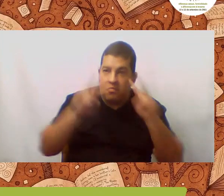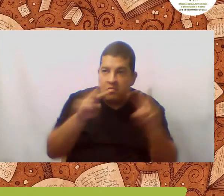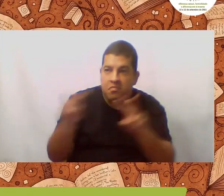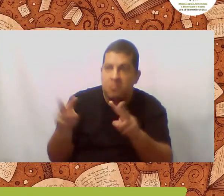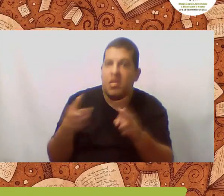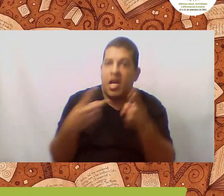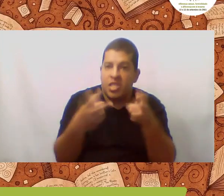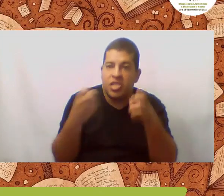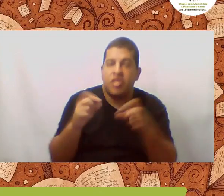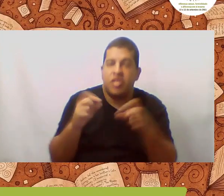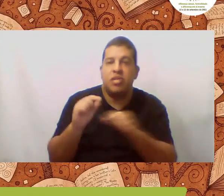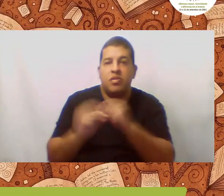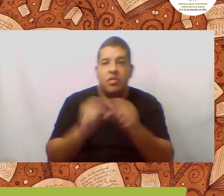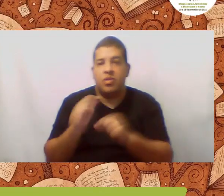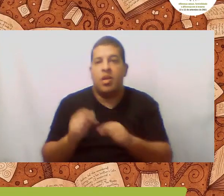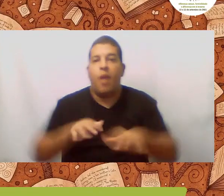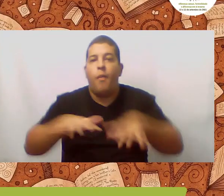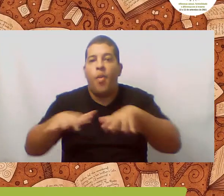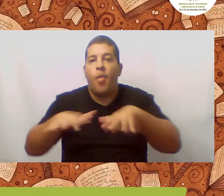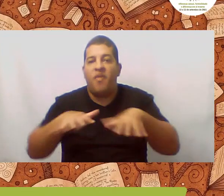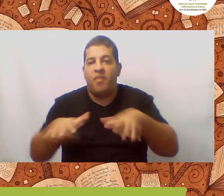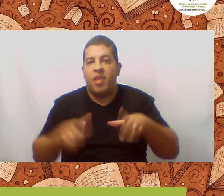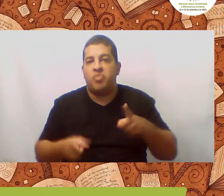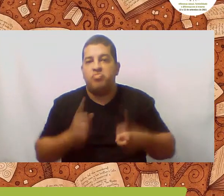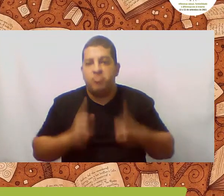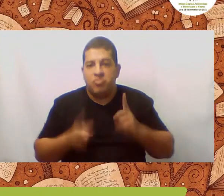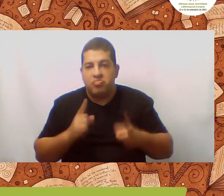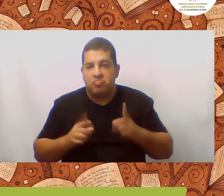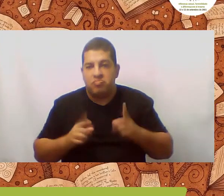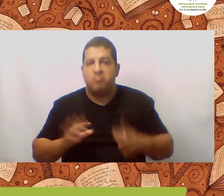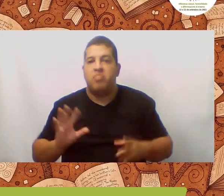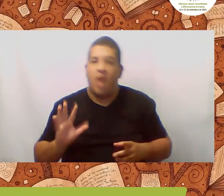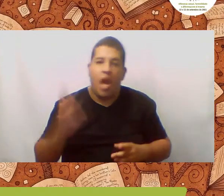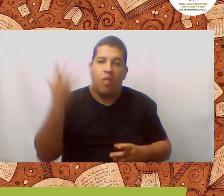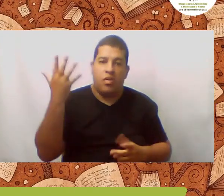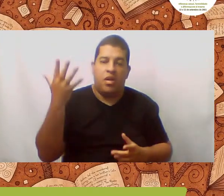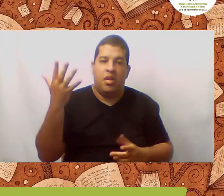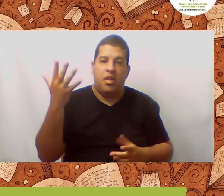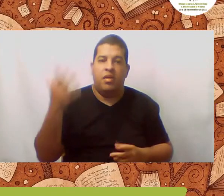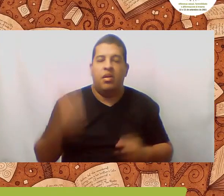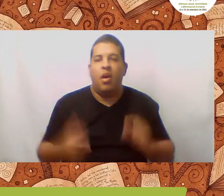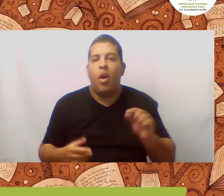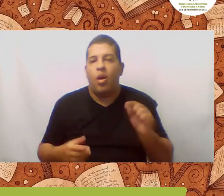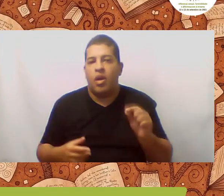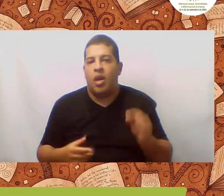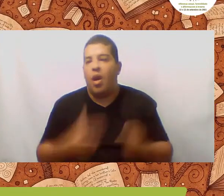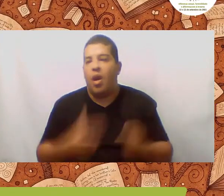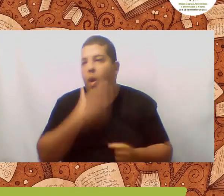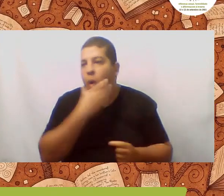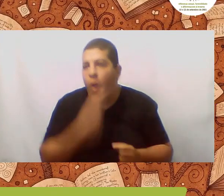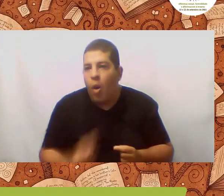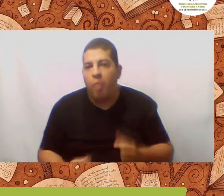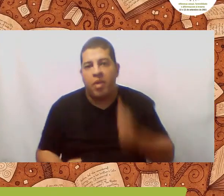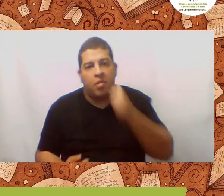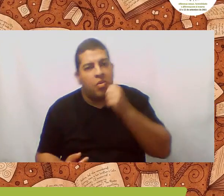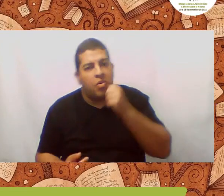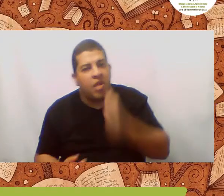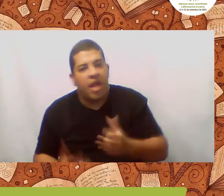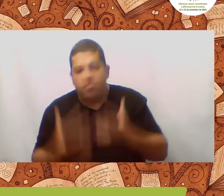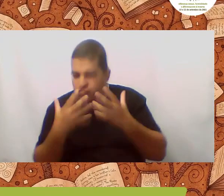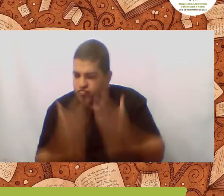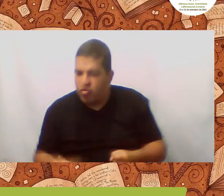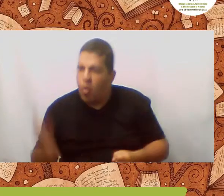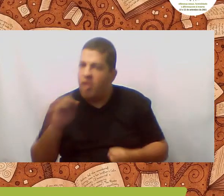trans, né, onde os homens e mulheres recusam, né, o